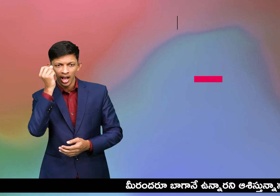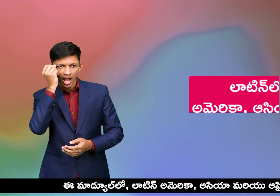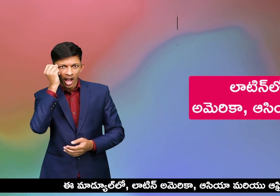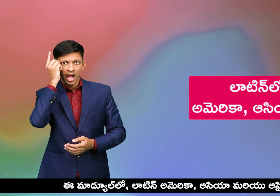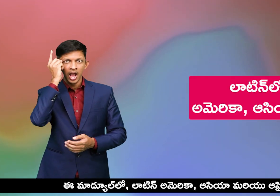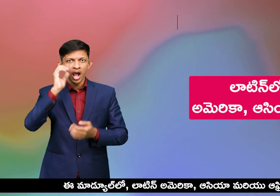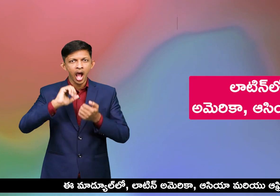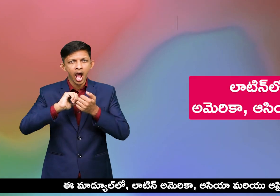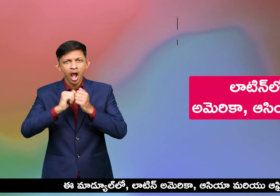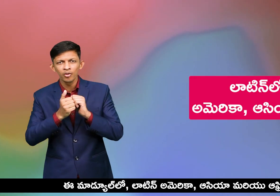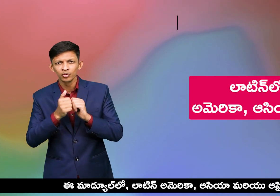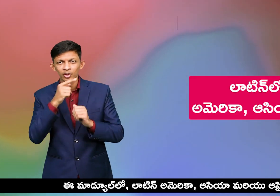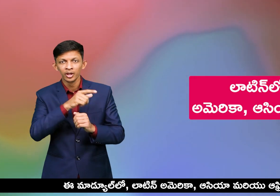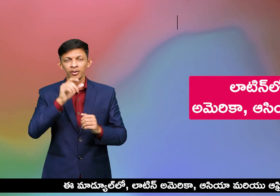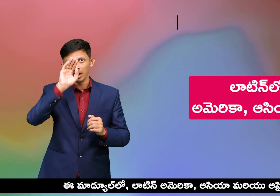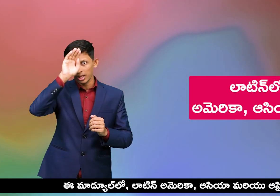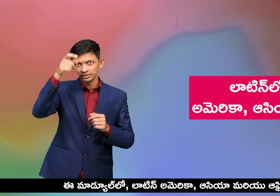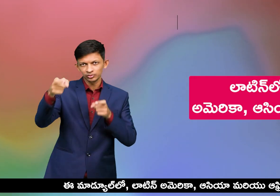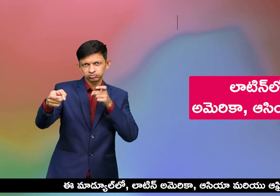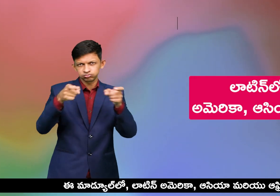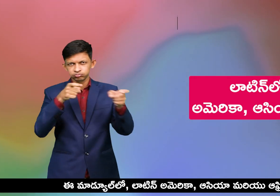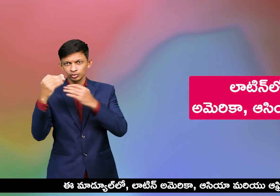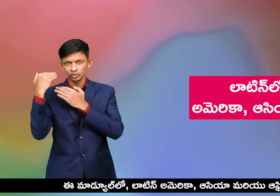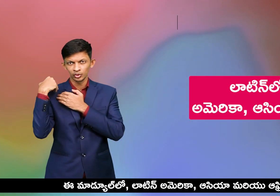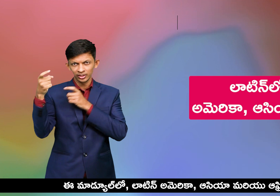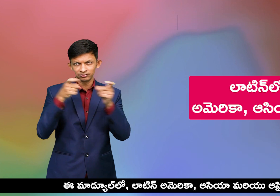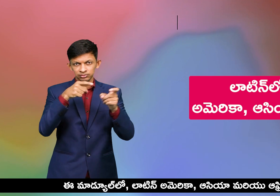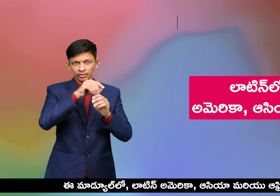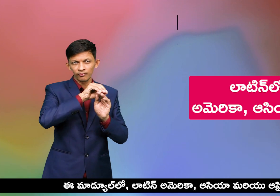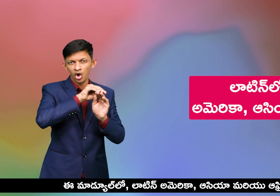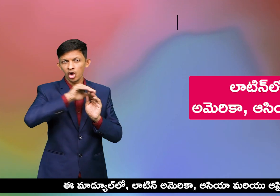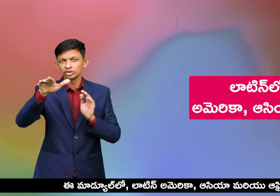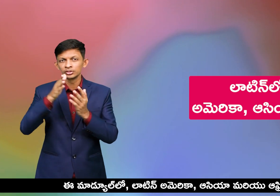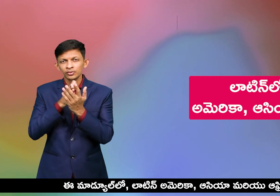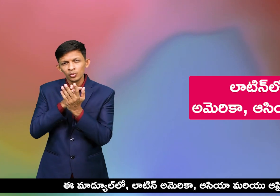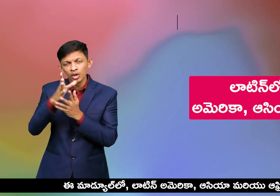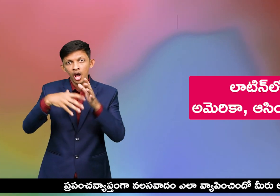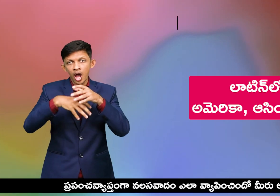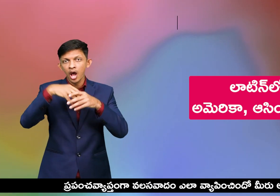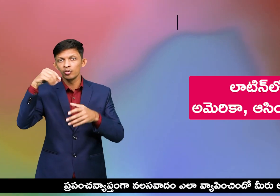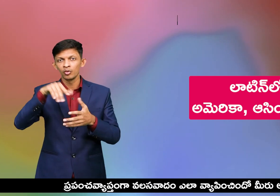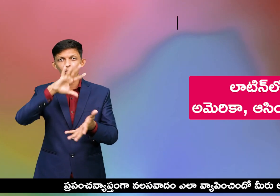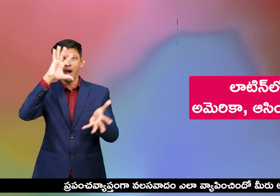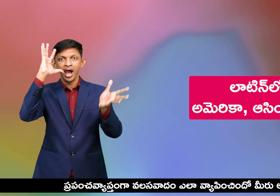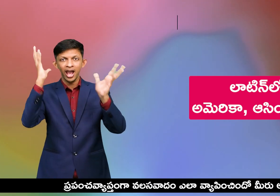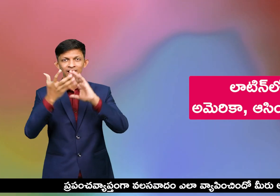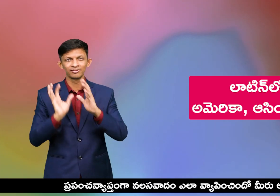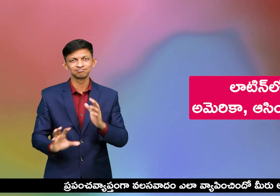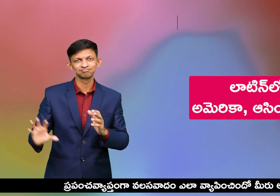ఈ మాడ్యూల్లో లాటిన్ అమెరికా, ఆసియా మరియు ఆఫ్రికా వంటి దేశాలలో ప్రపంచవ్యాప్తంగా